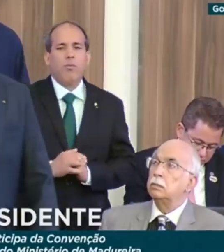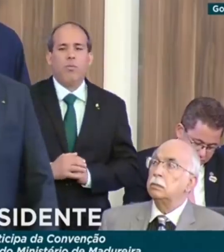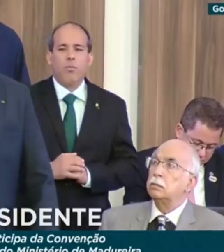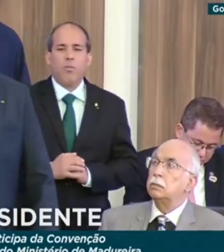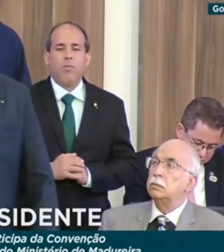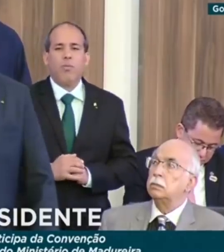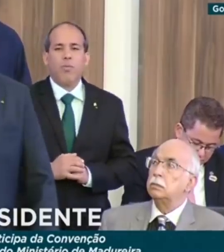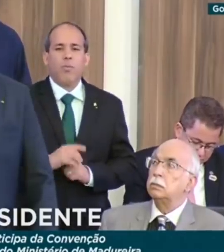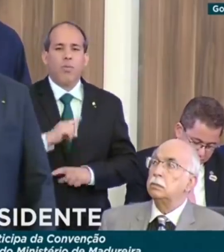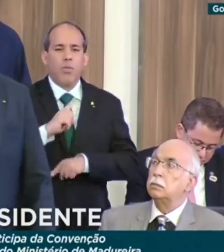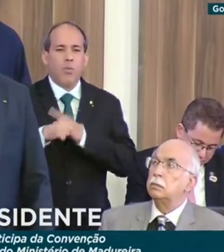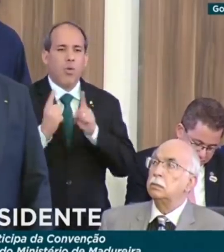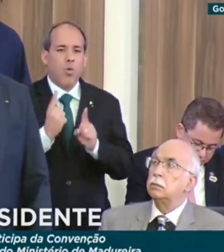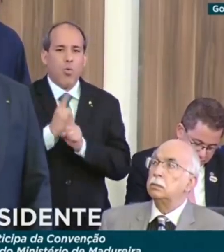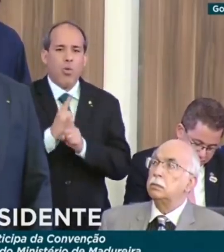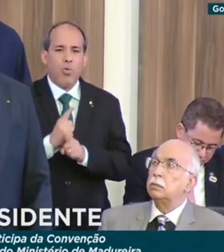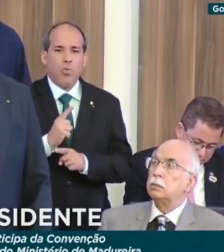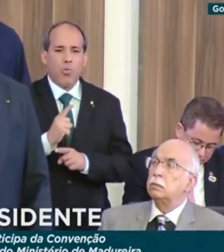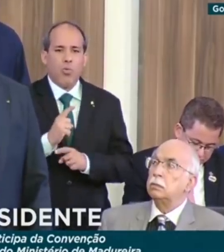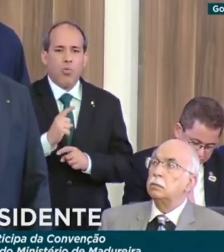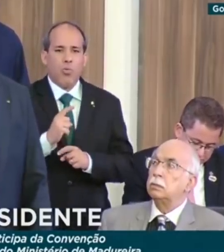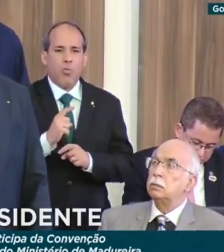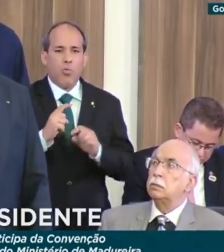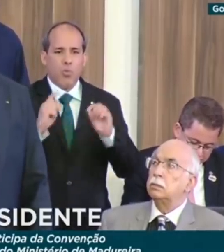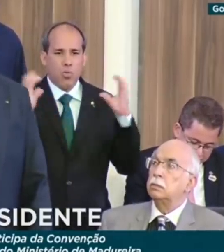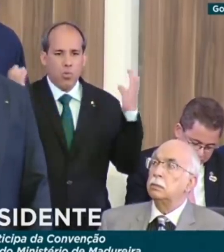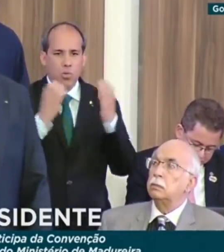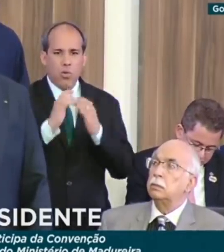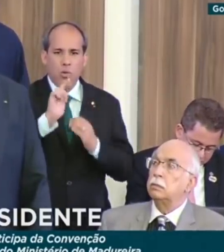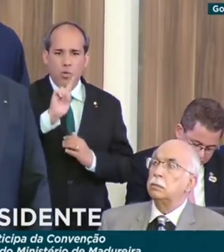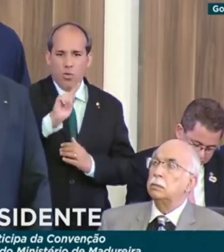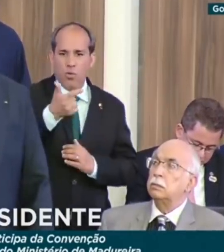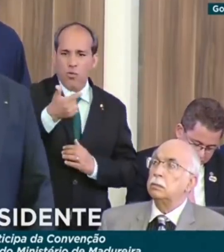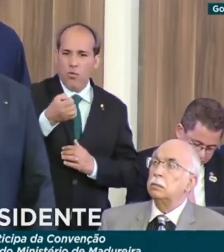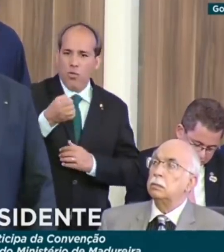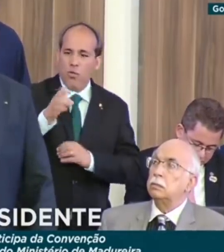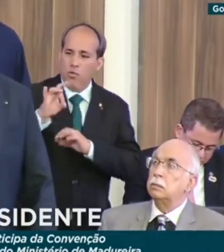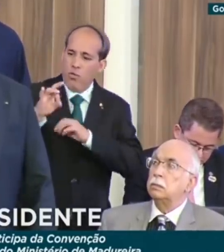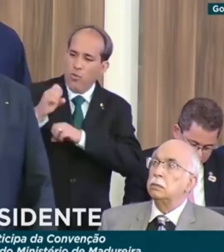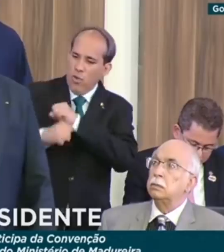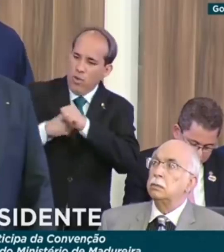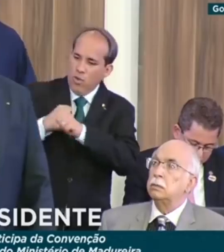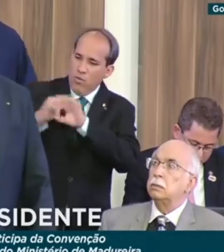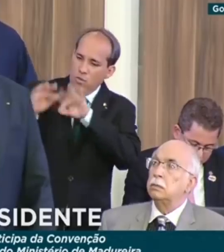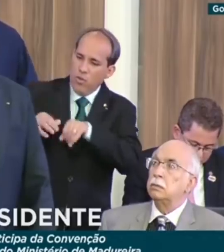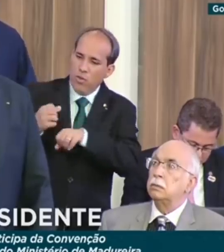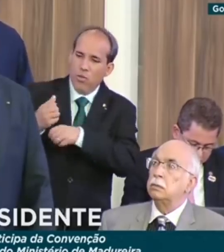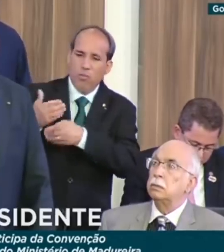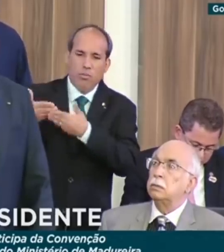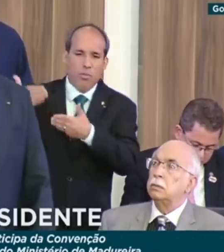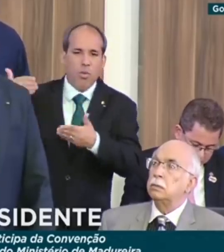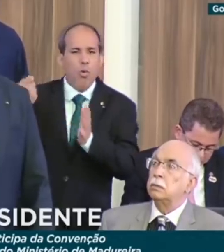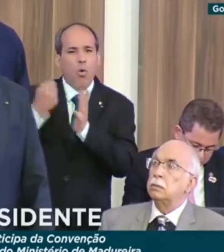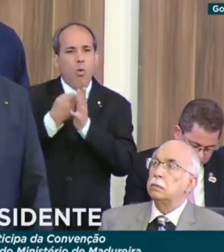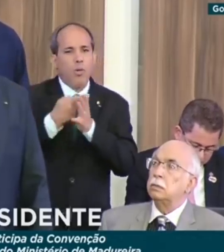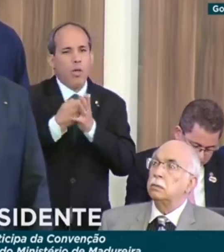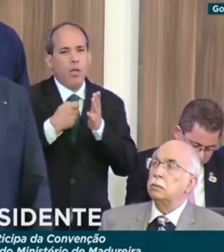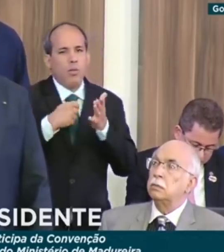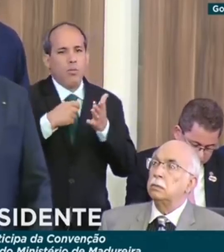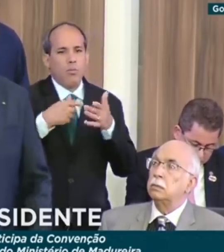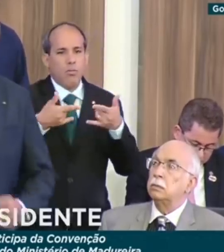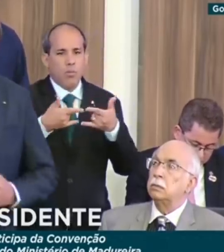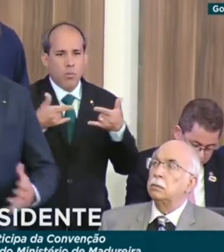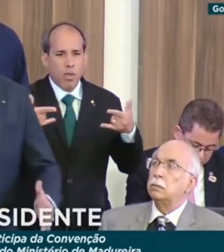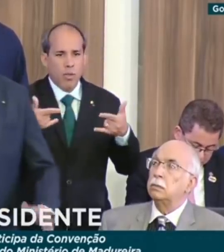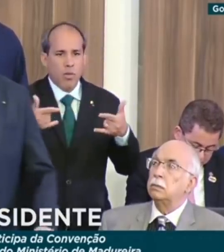No encontro do G20 agora, final do ano passado, tínhamos a exigência do passaporte vacinal.